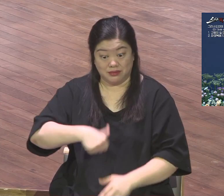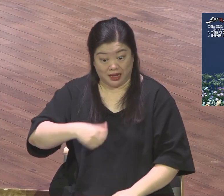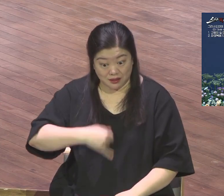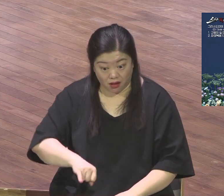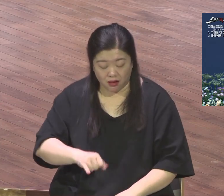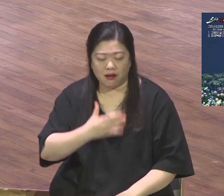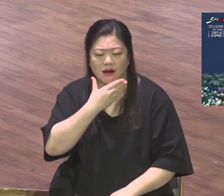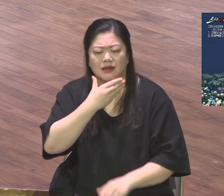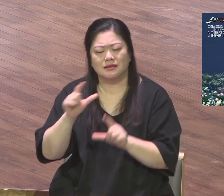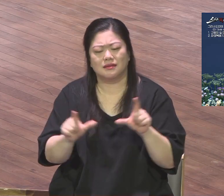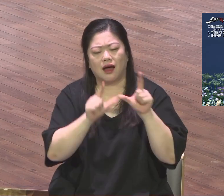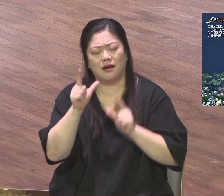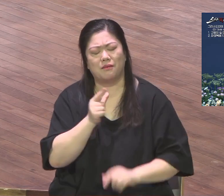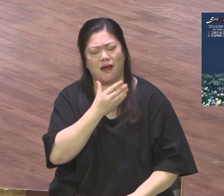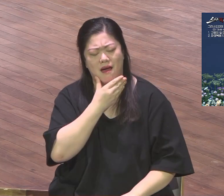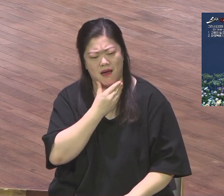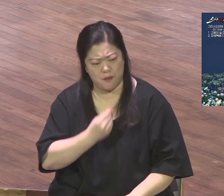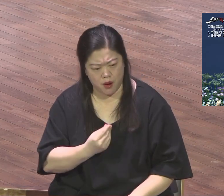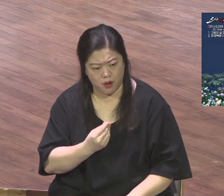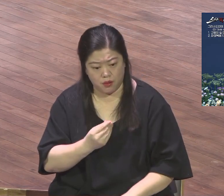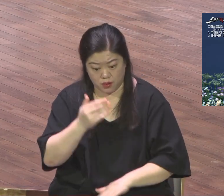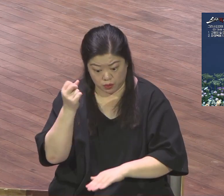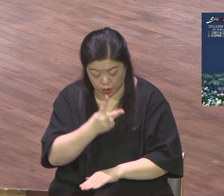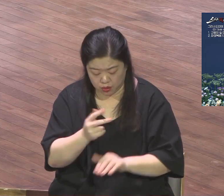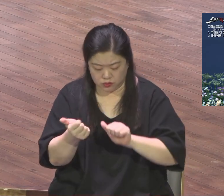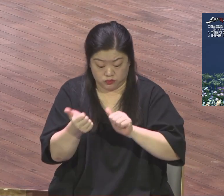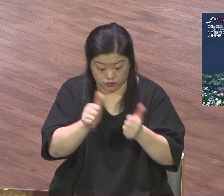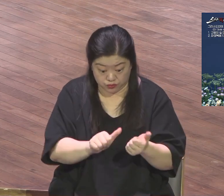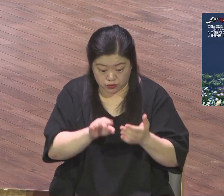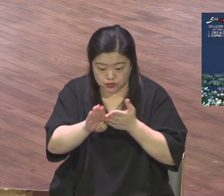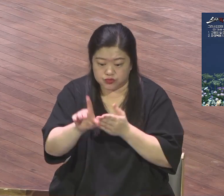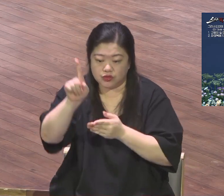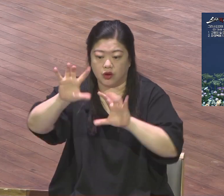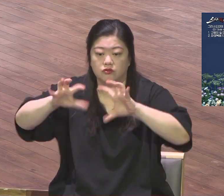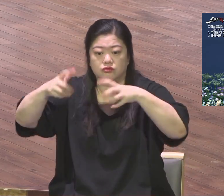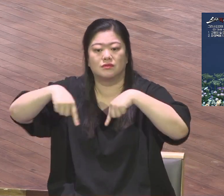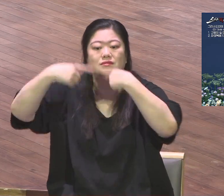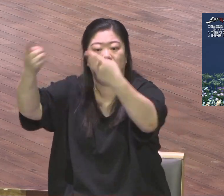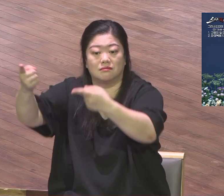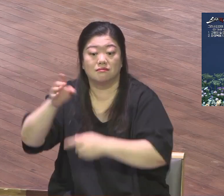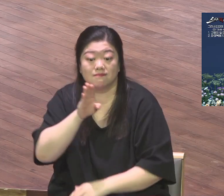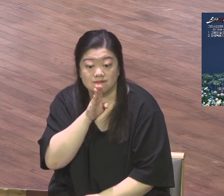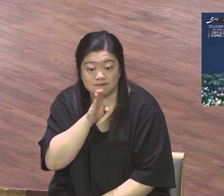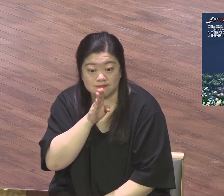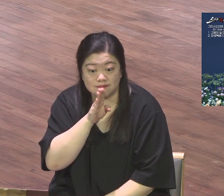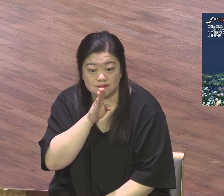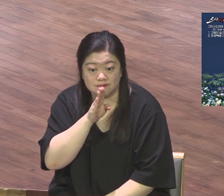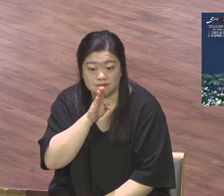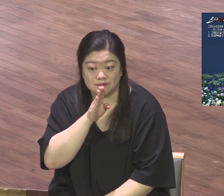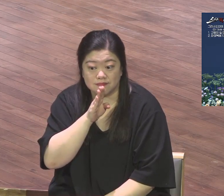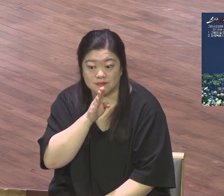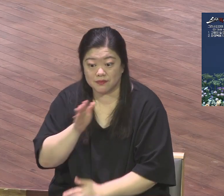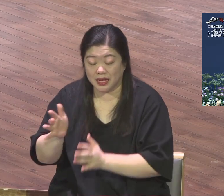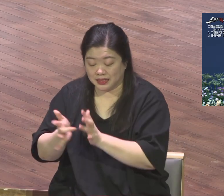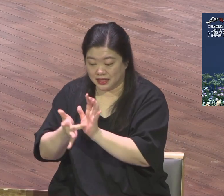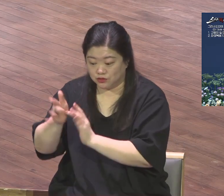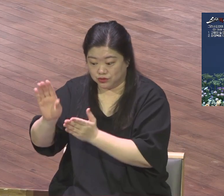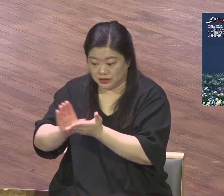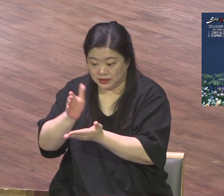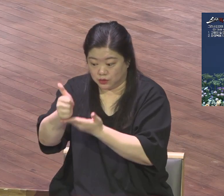장차 영원한 천국에 들어가게 됩니다. 예수 그리스도를 여러분의 마음속에